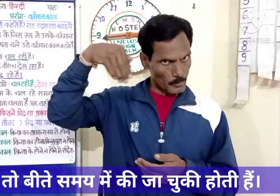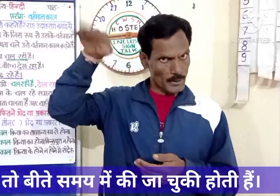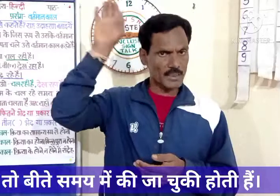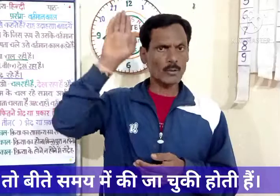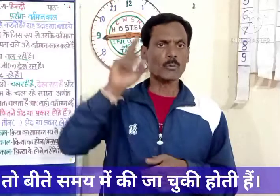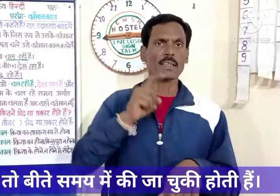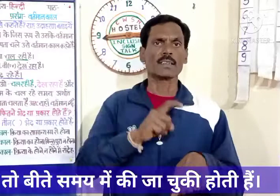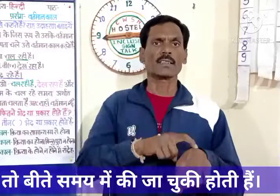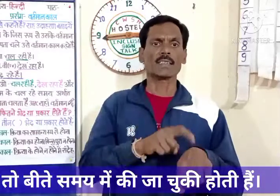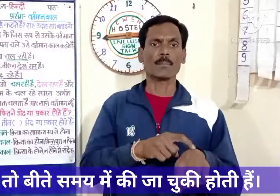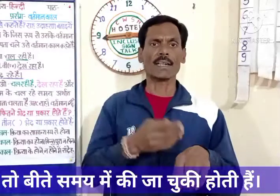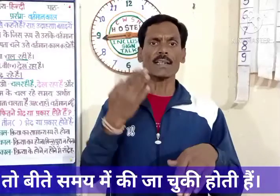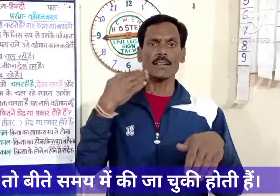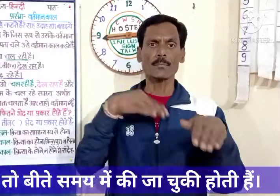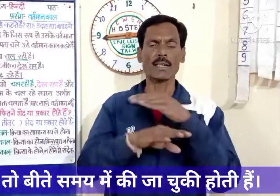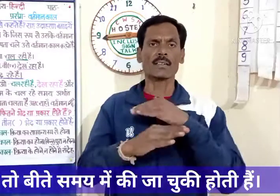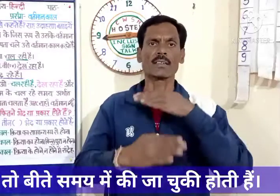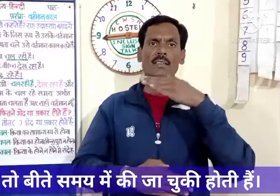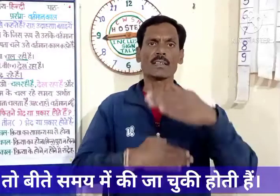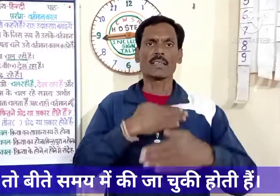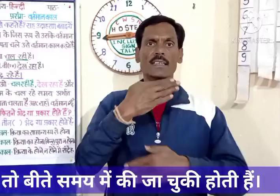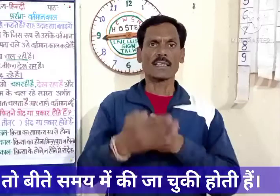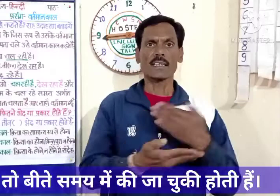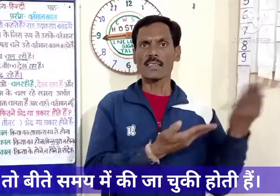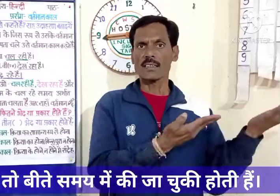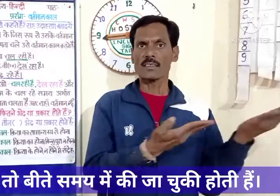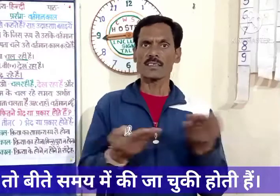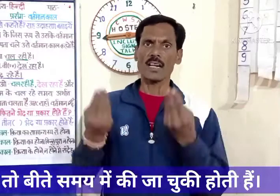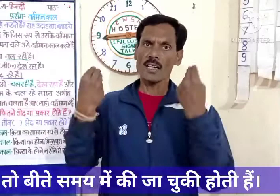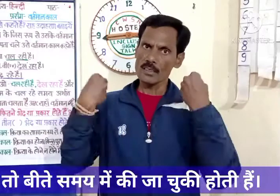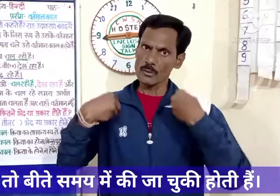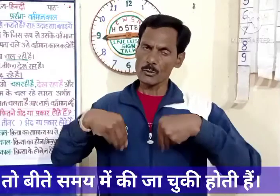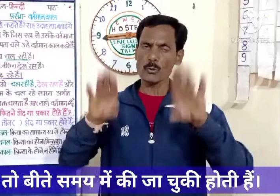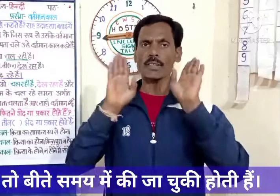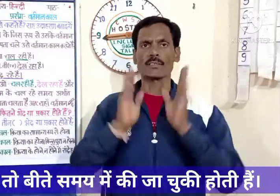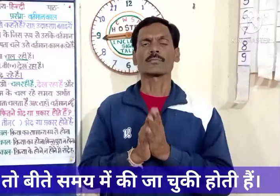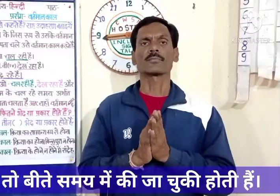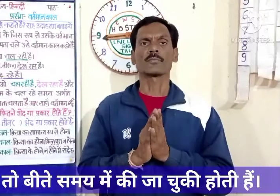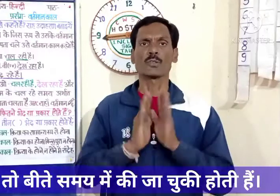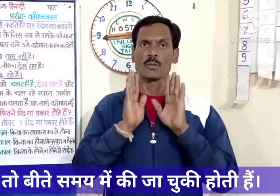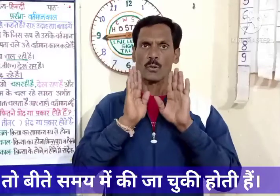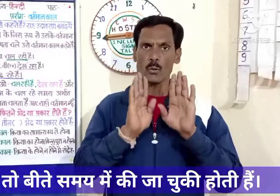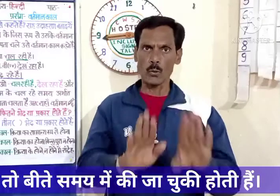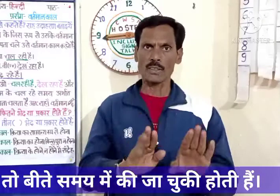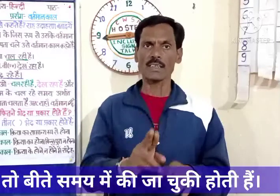बीते हुए समय में की जा चुकी होती